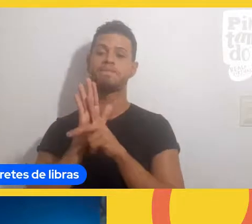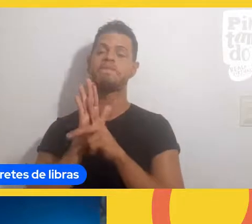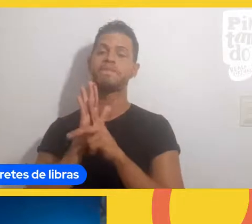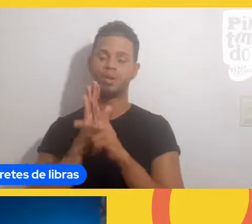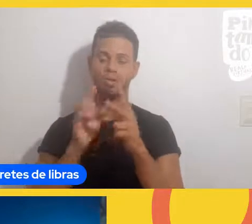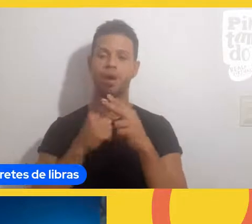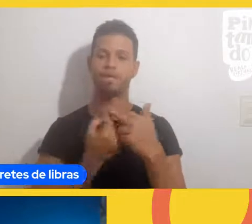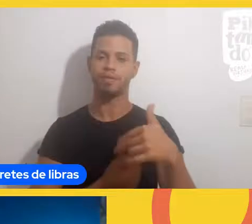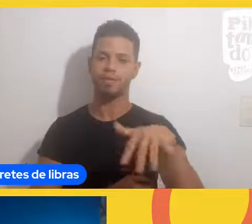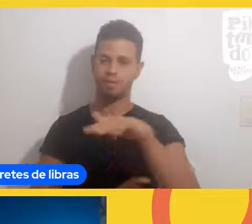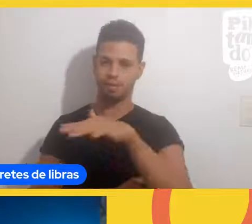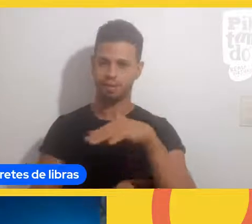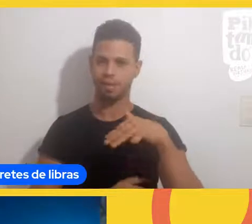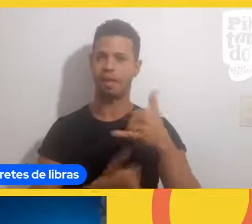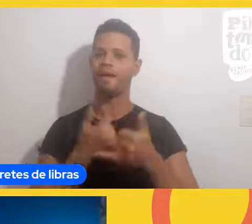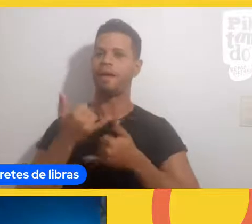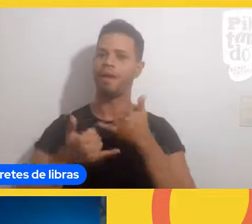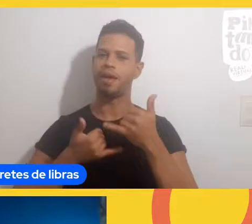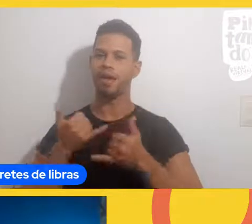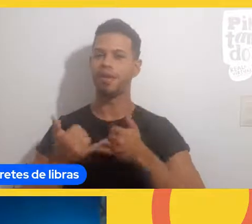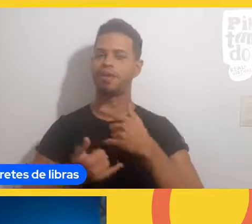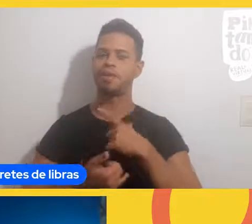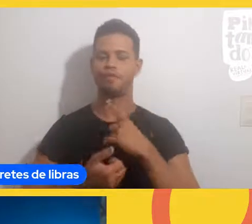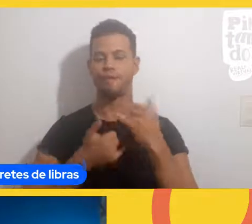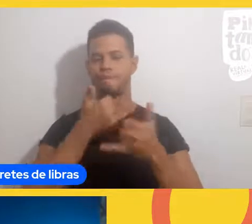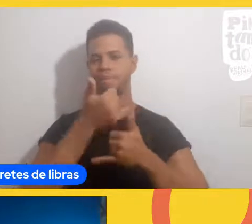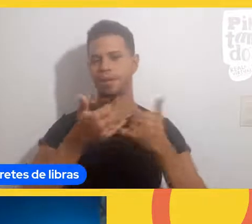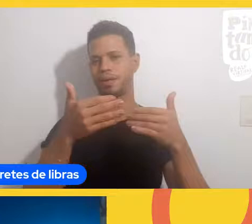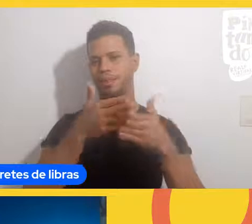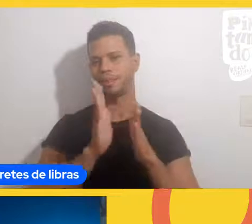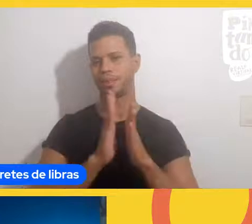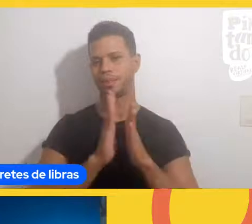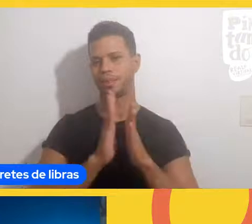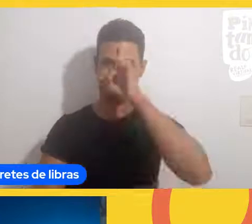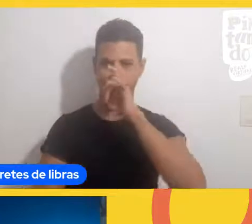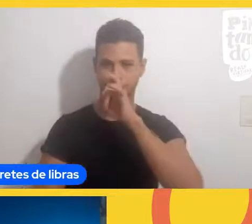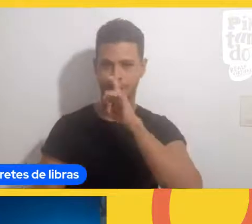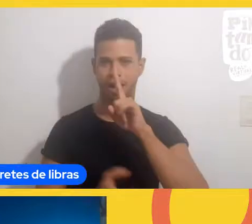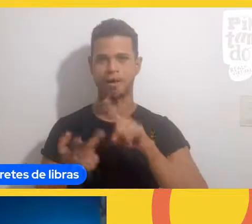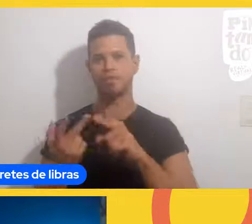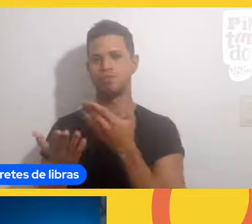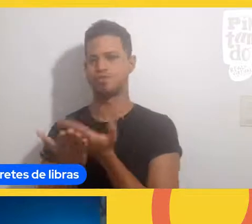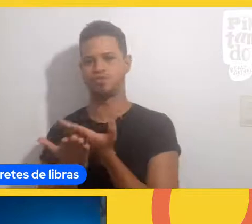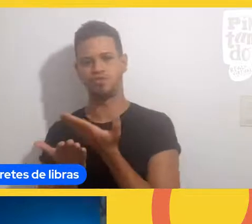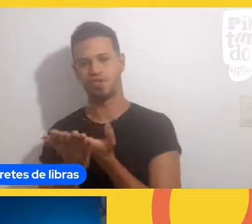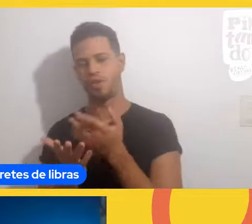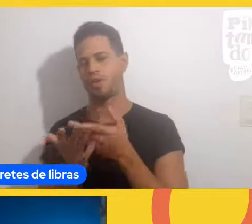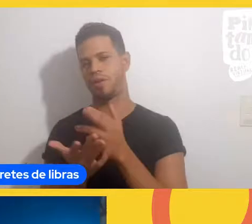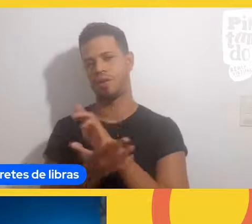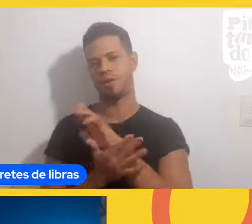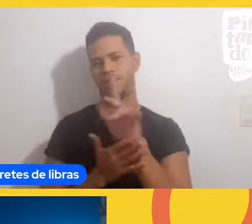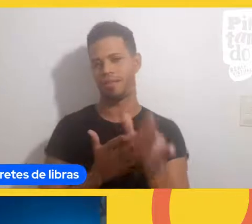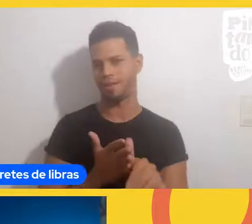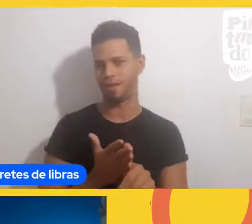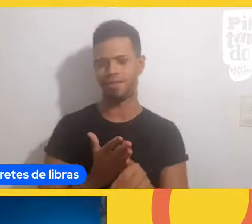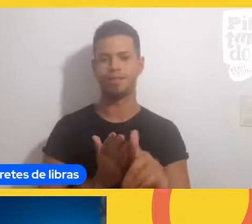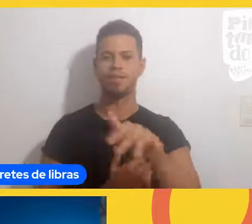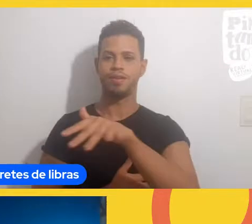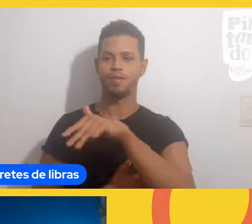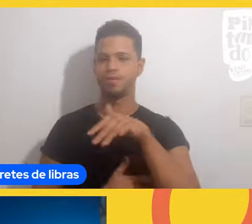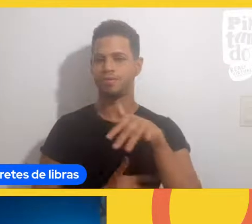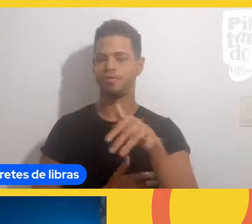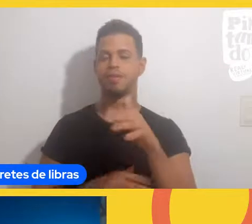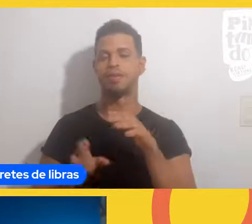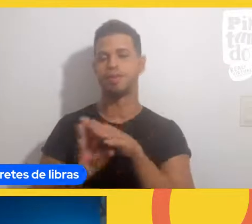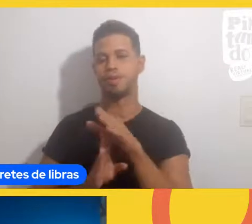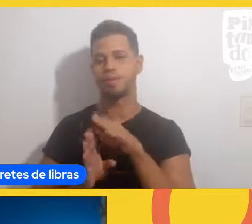para brincar, né? Que sejam as brinquedotecas em hospitais, escolas, ou mesmo em algumas clínicas, né? Alguns espaços de consulta e, ao mesmo